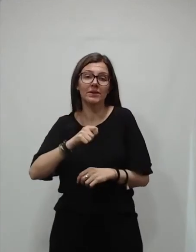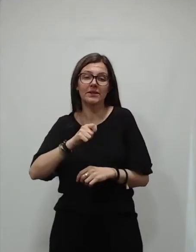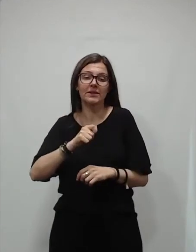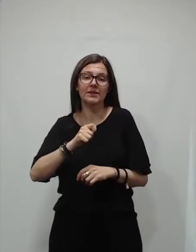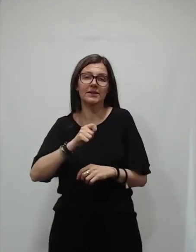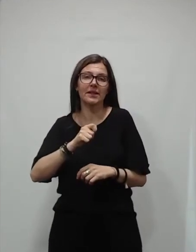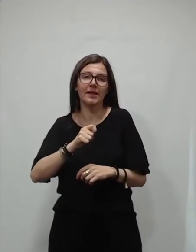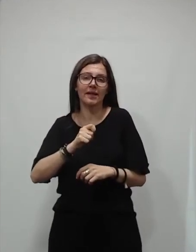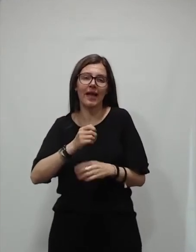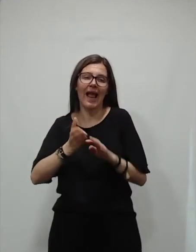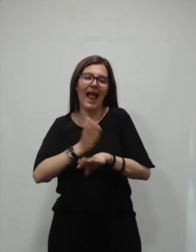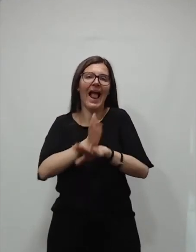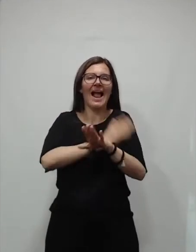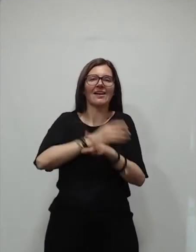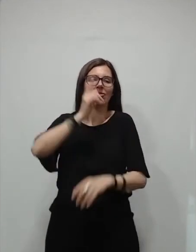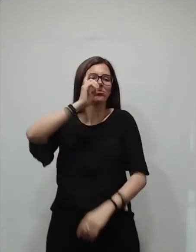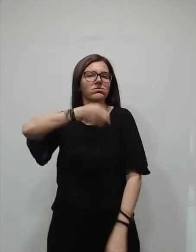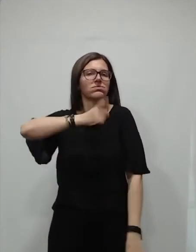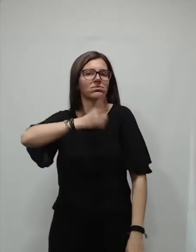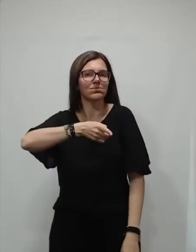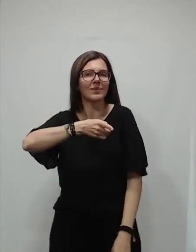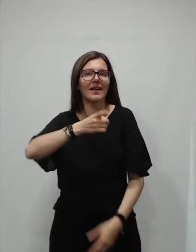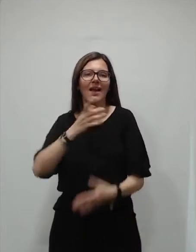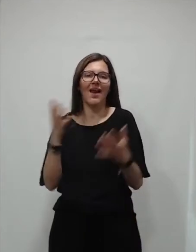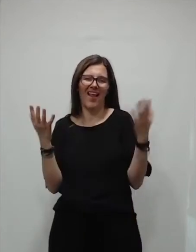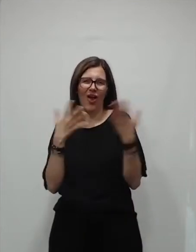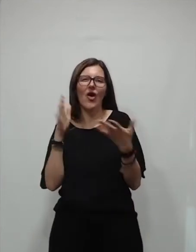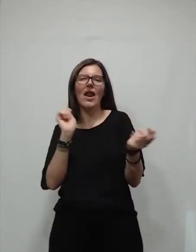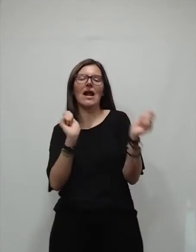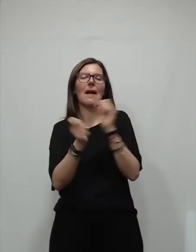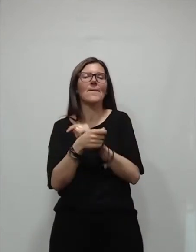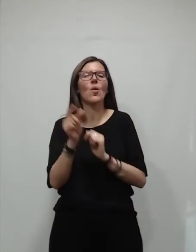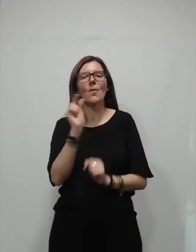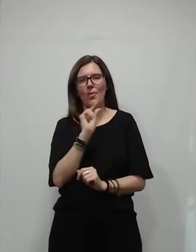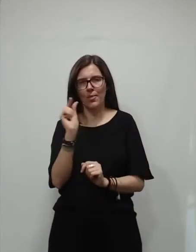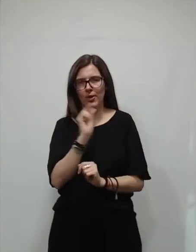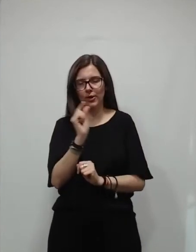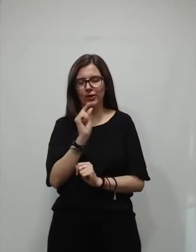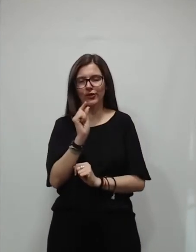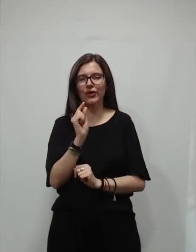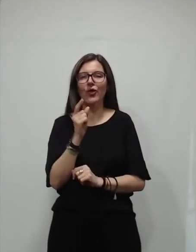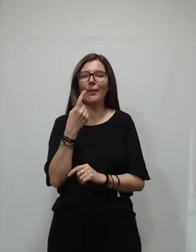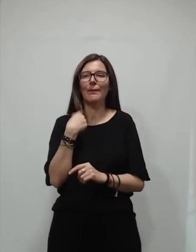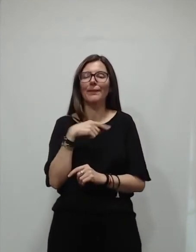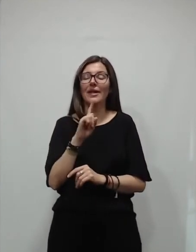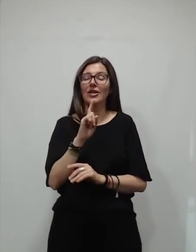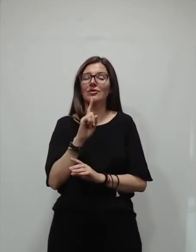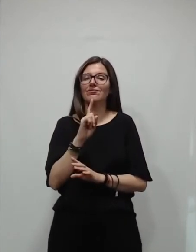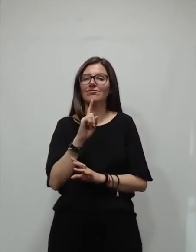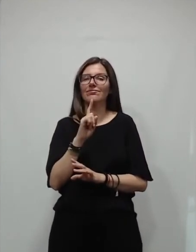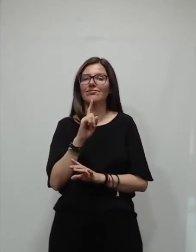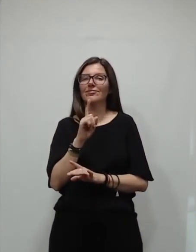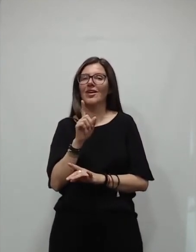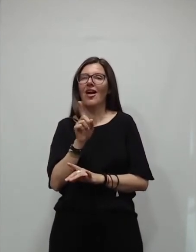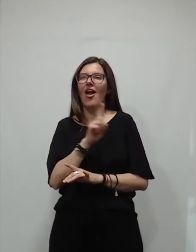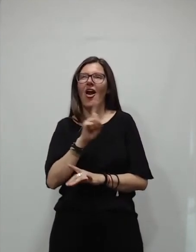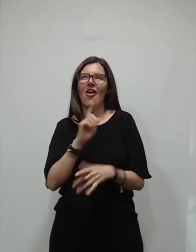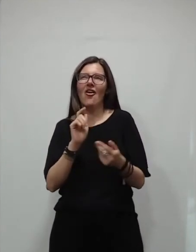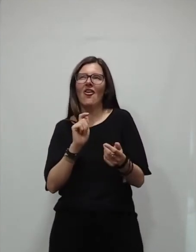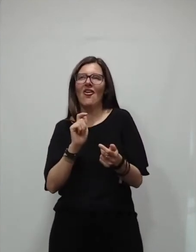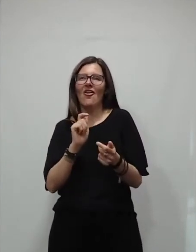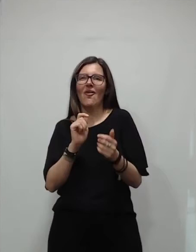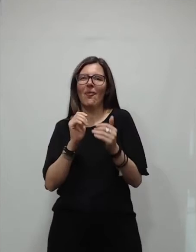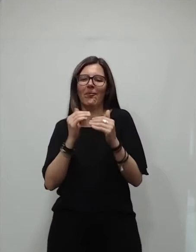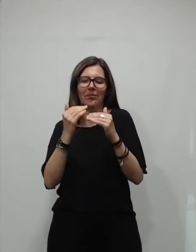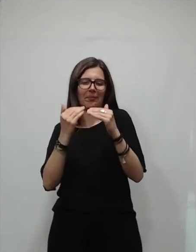penal acusatoria, ha cambiado mucho el diseño orgánico, pero en particular, y es un punto a destacar porque no ha reducido mucho